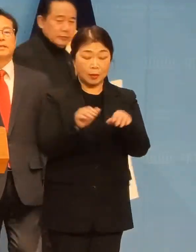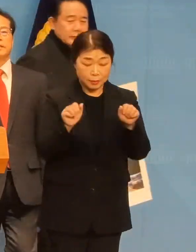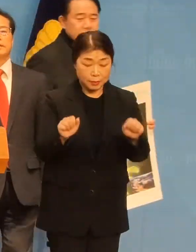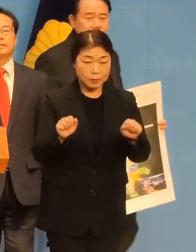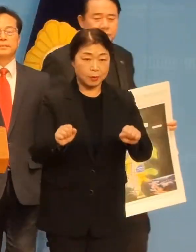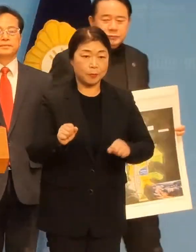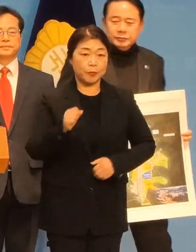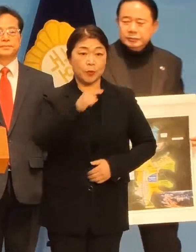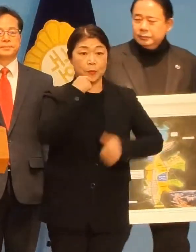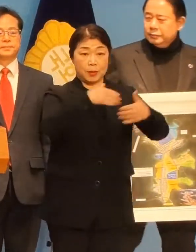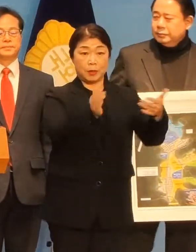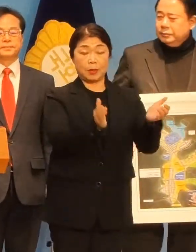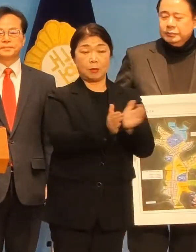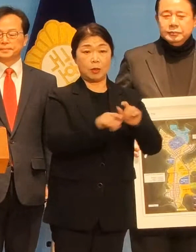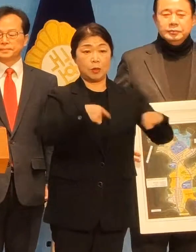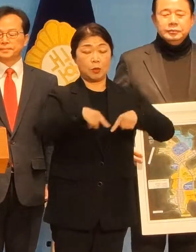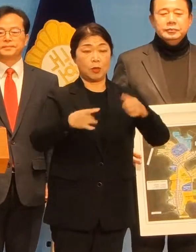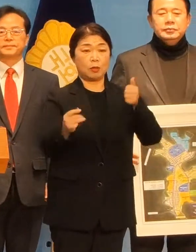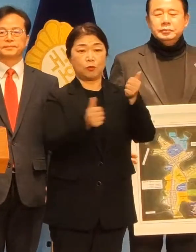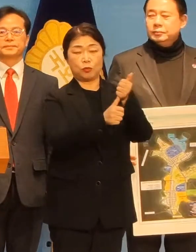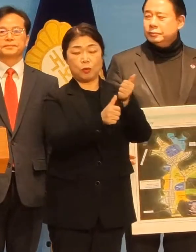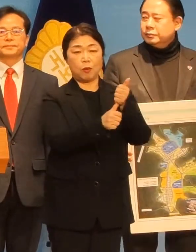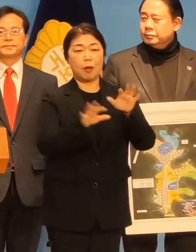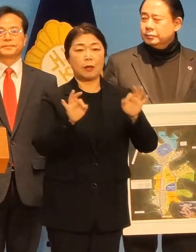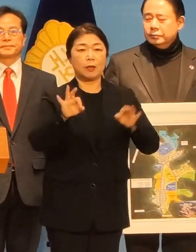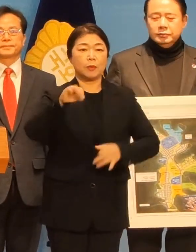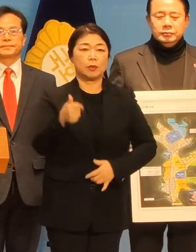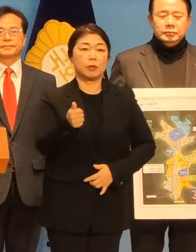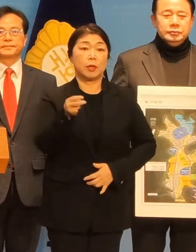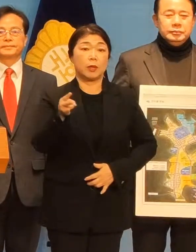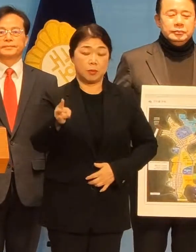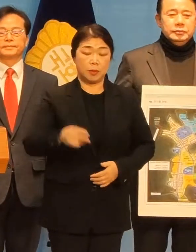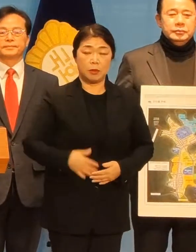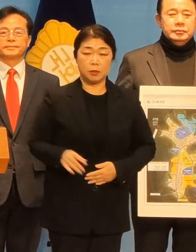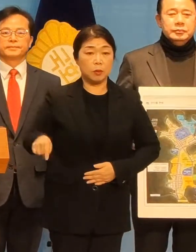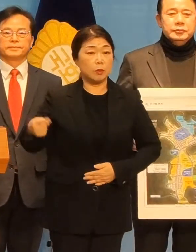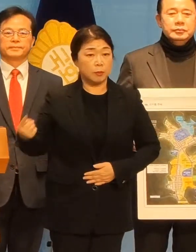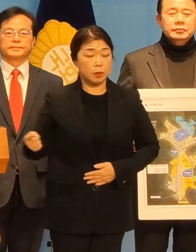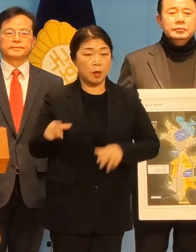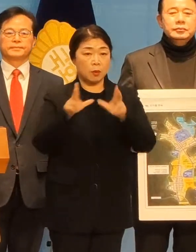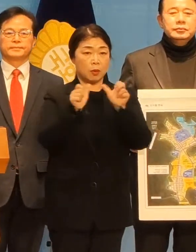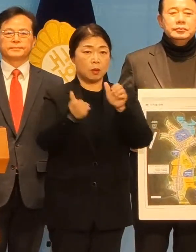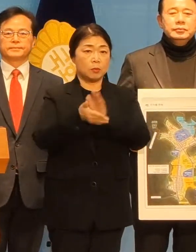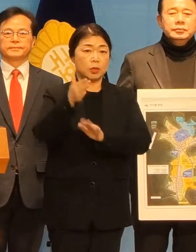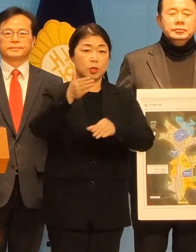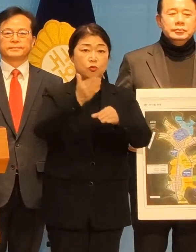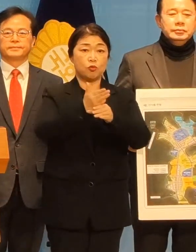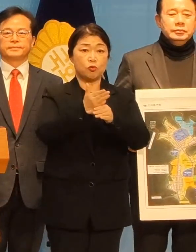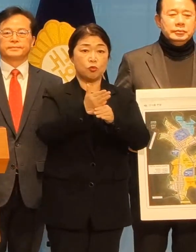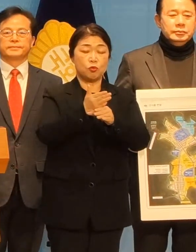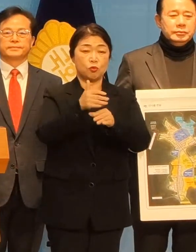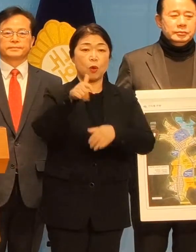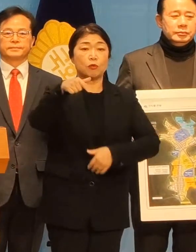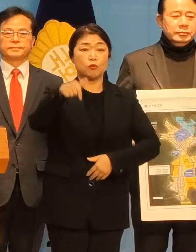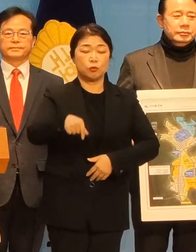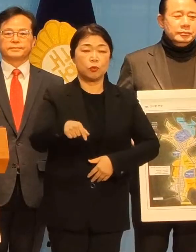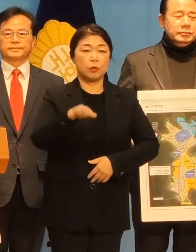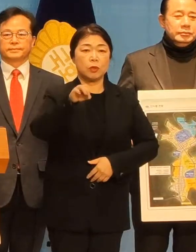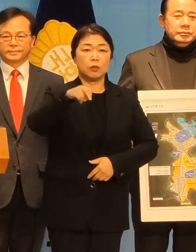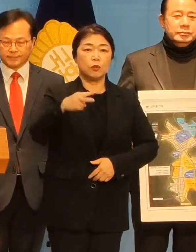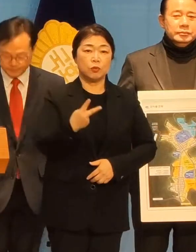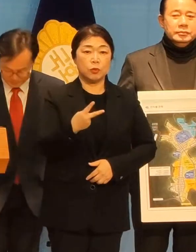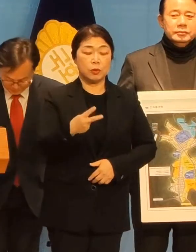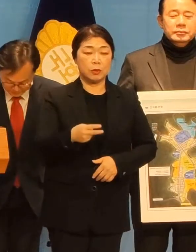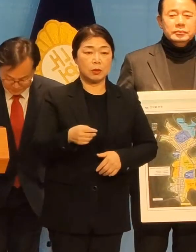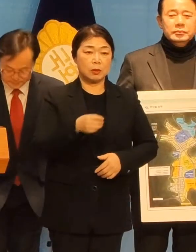안녕하십니까. 국민의힘 정책수석 김은혜입니다. 그리고 제 옆에는 성남시 중원구의 윤용근